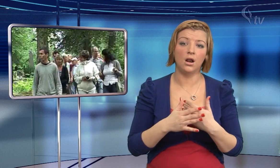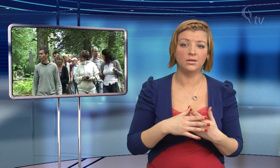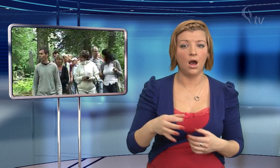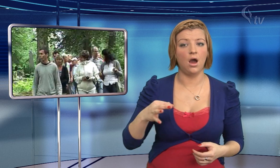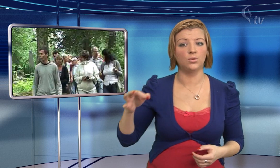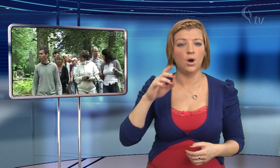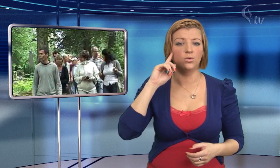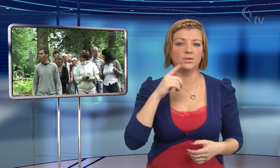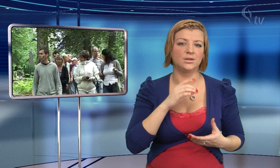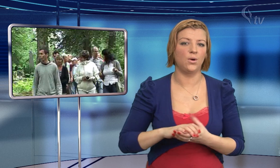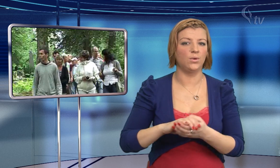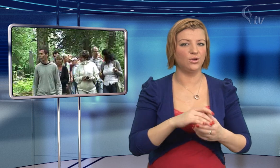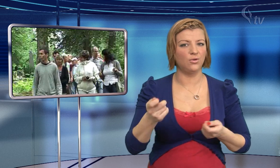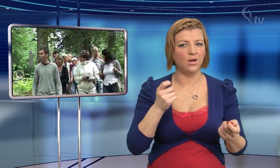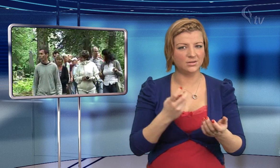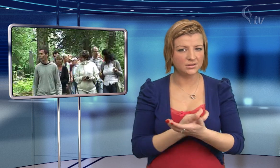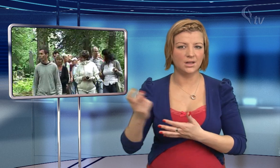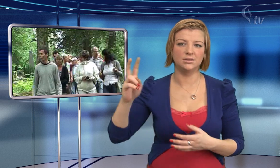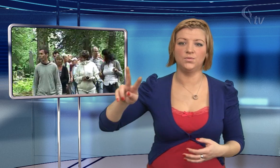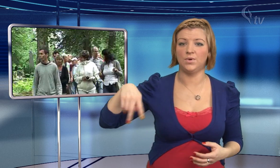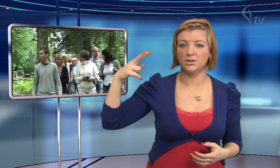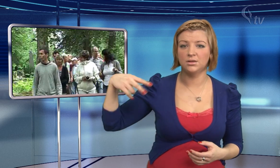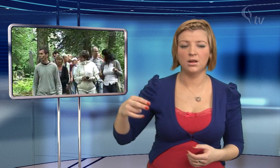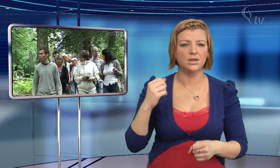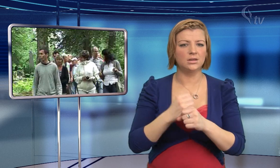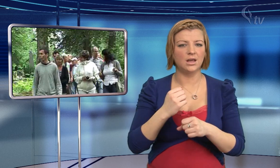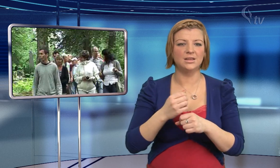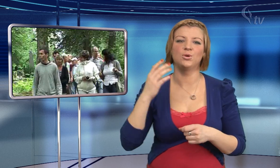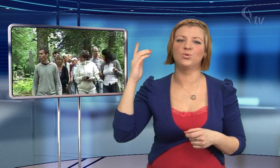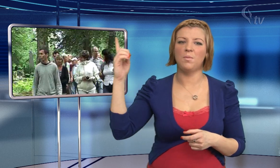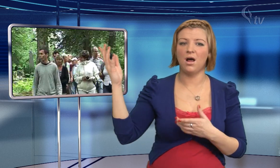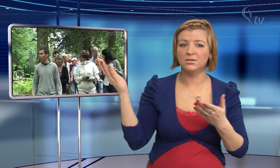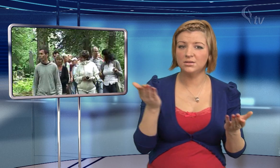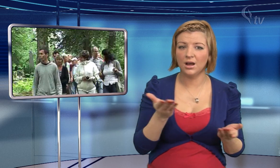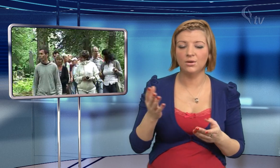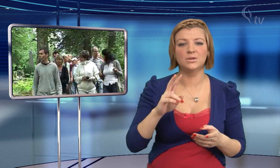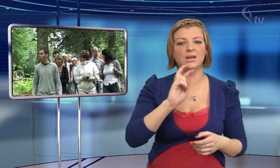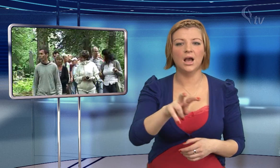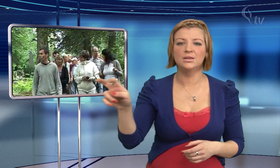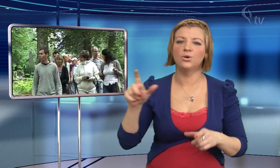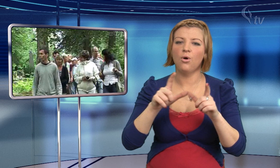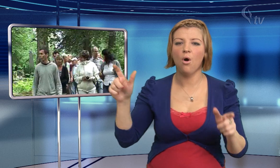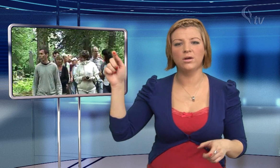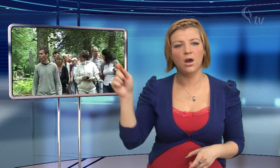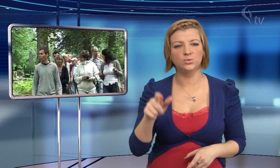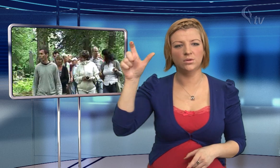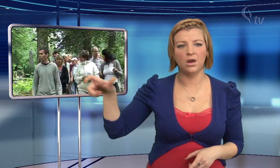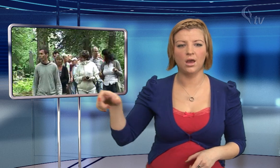13. augustil korraldas Tallinna ja Harjumaa kurtide ühing reisi Vändrasse, kus peeti jumalateenistus, käidi